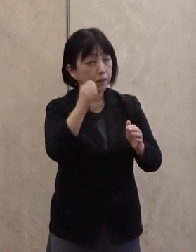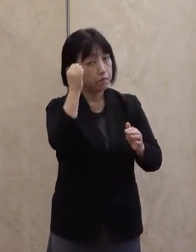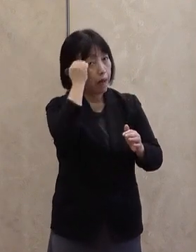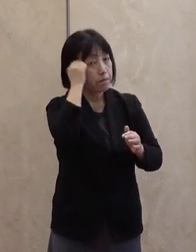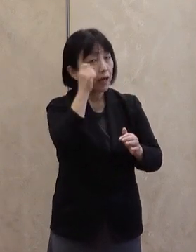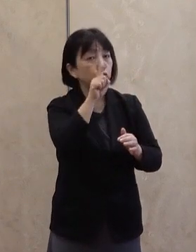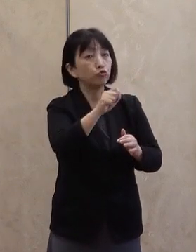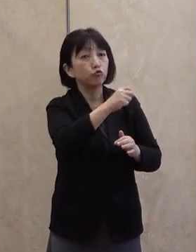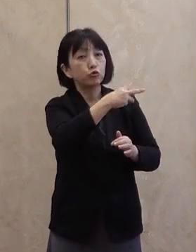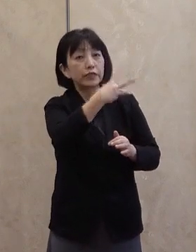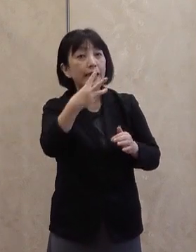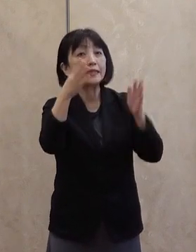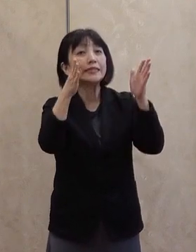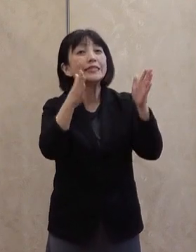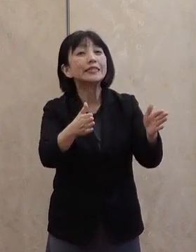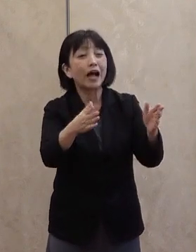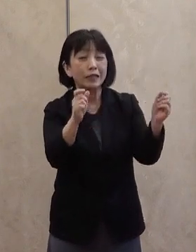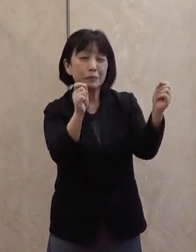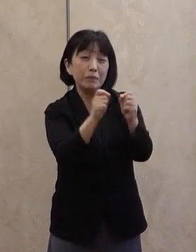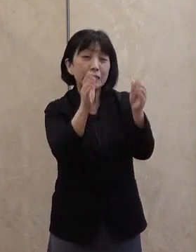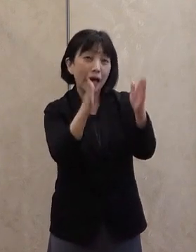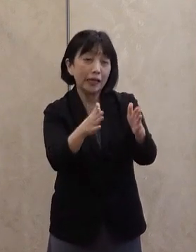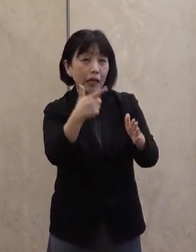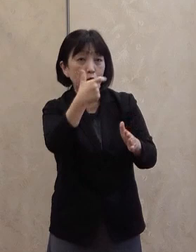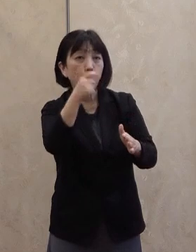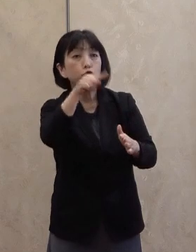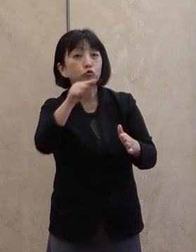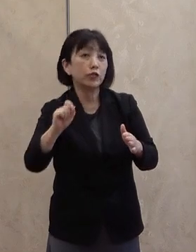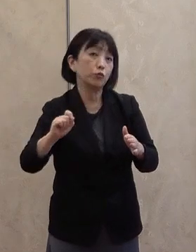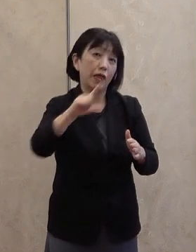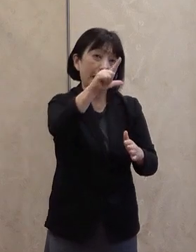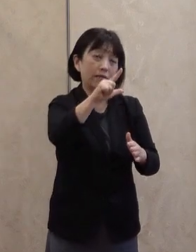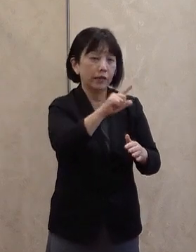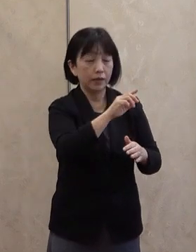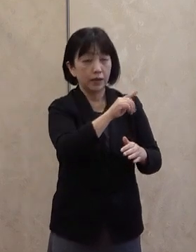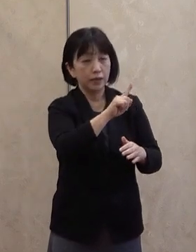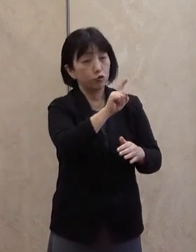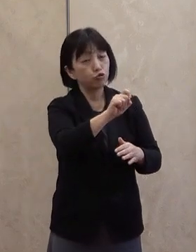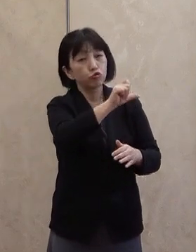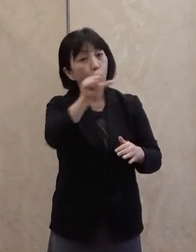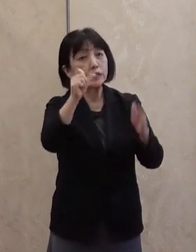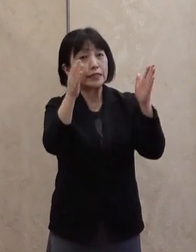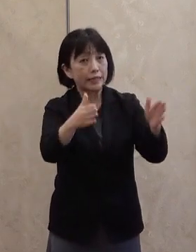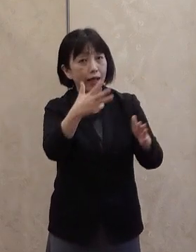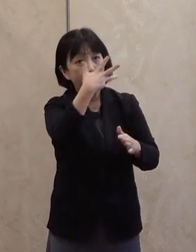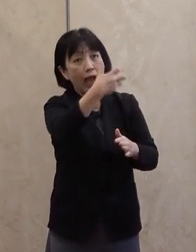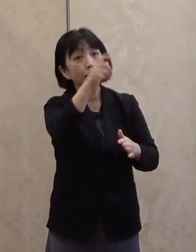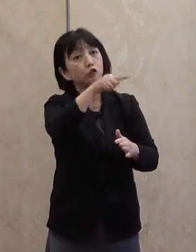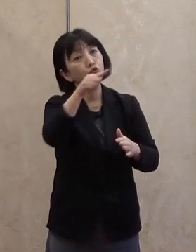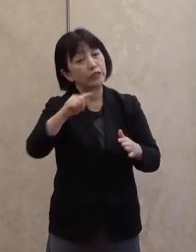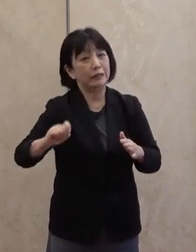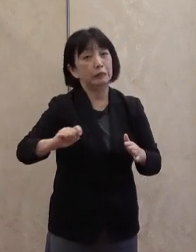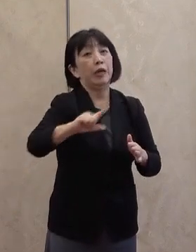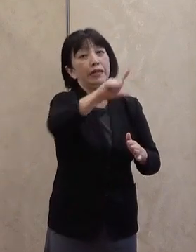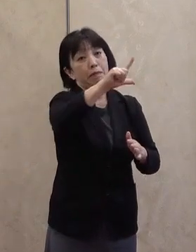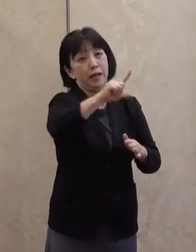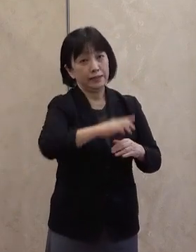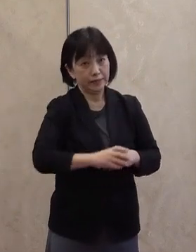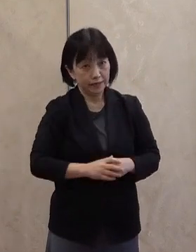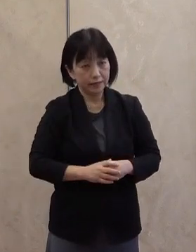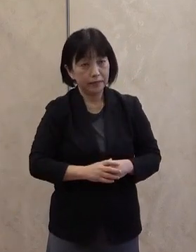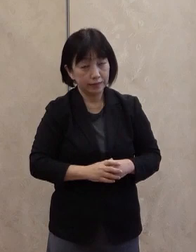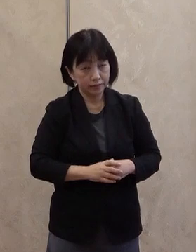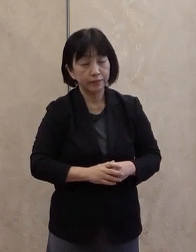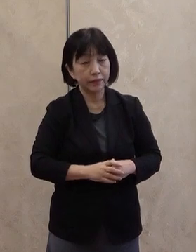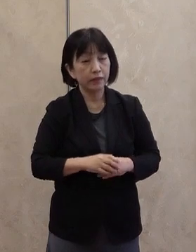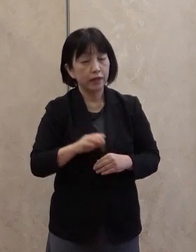60名増加しています。また15日で80名増加しているという状況です。こちらは35日